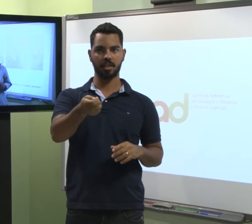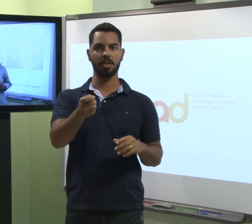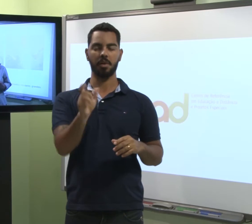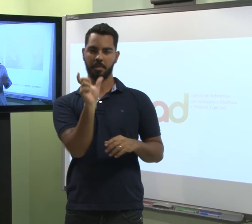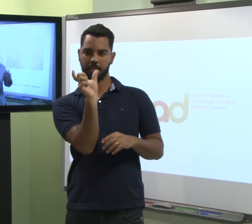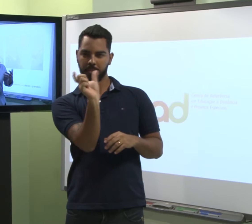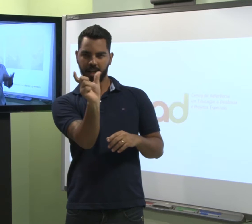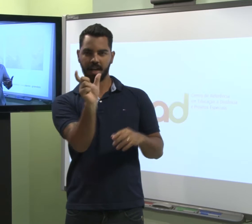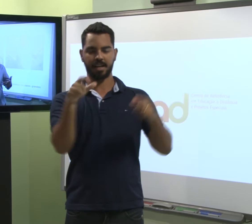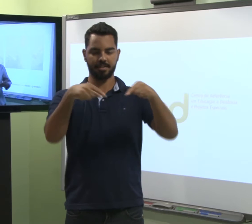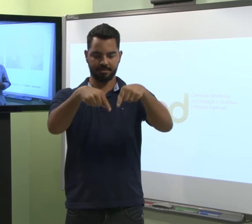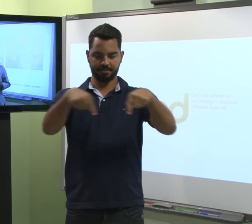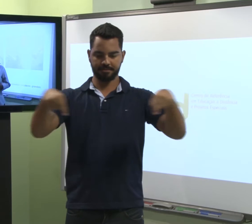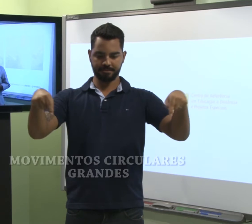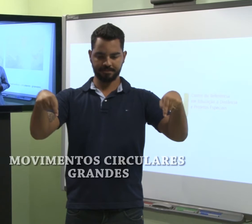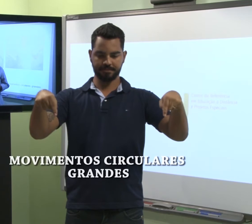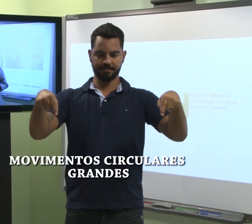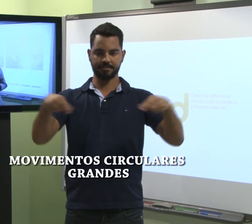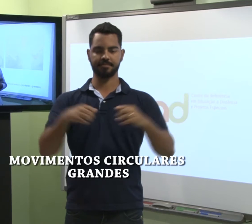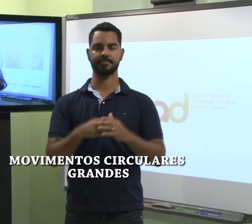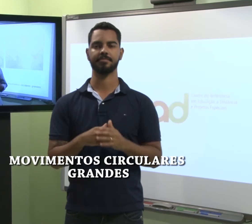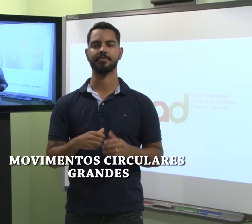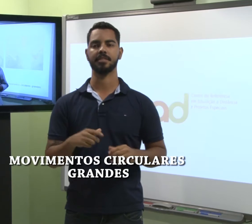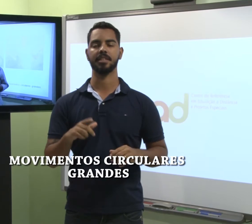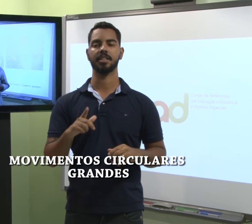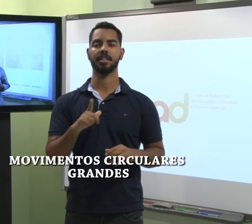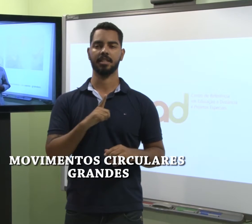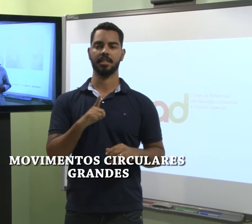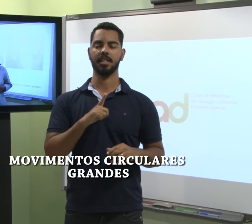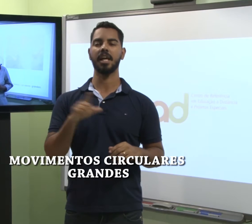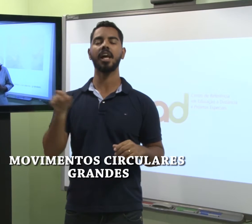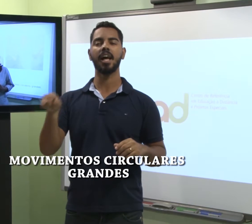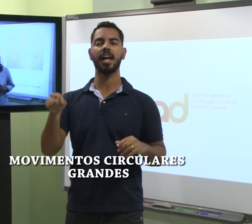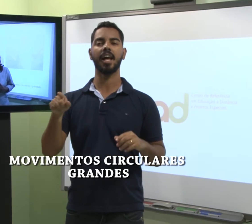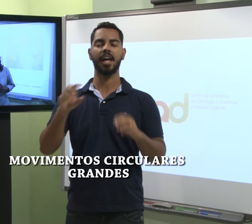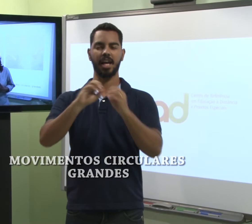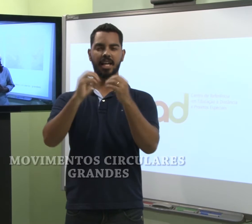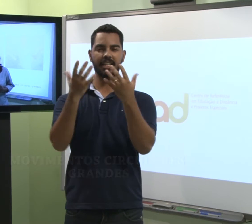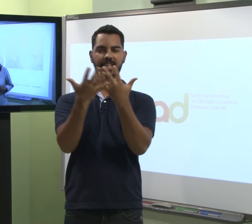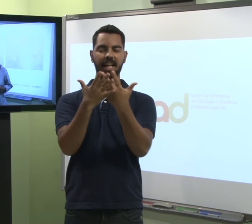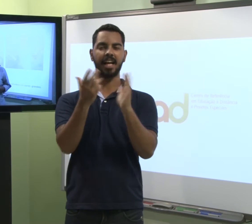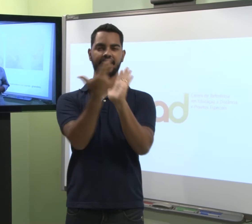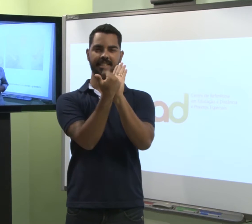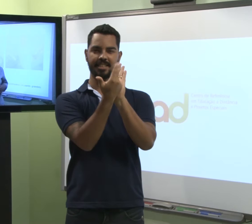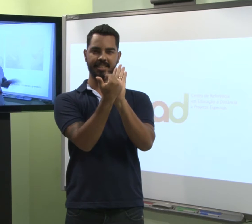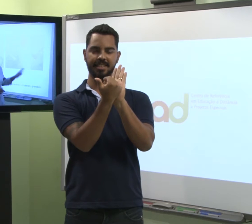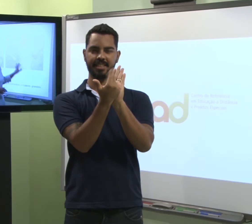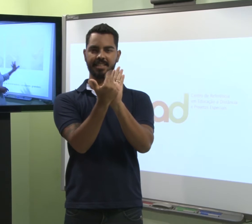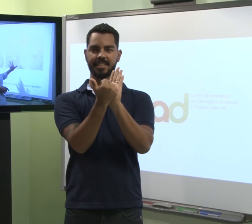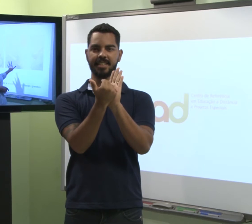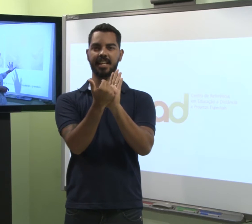movimentos circulares grandes, que representam o aspecto contínuo também do sinal.